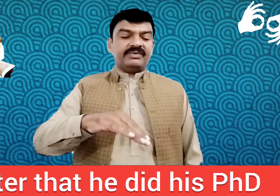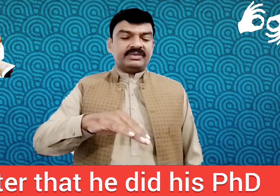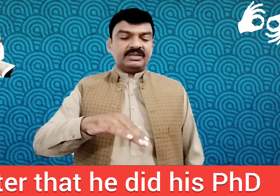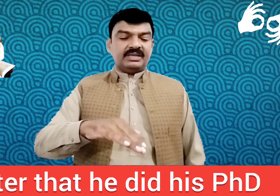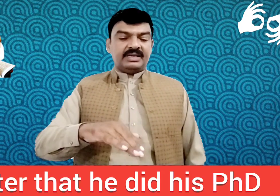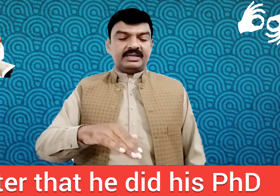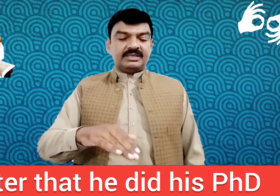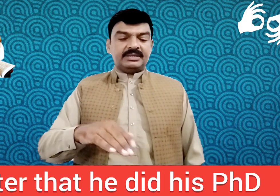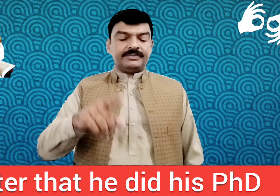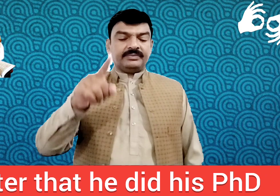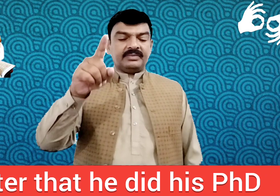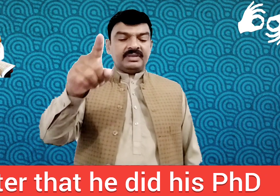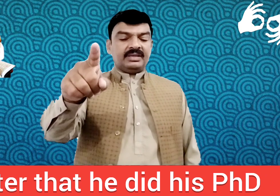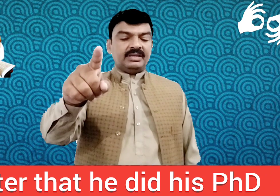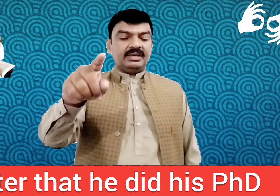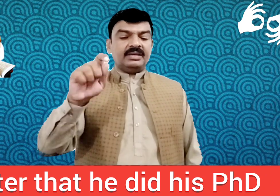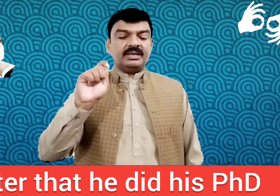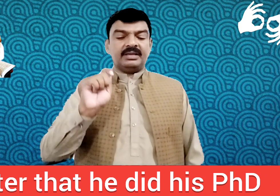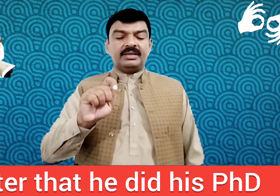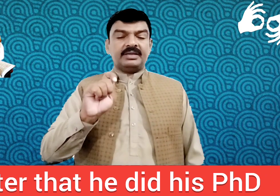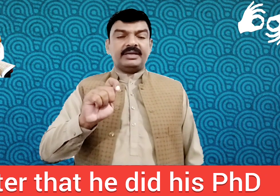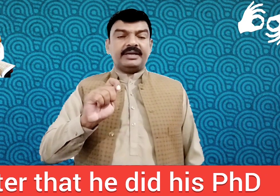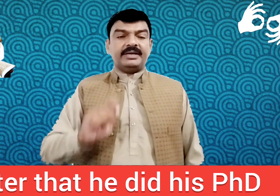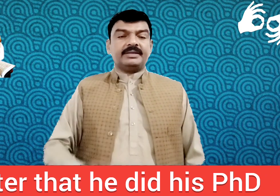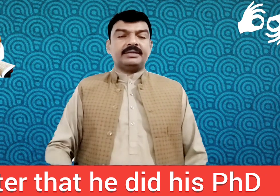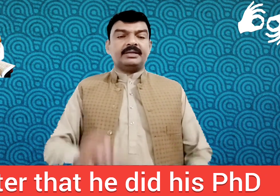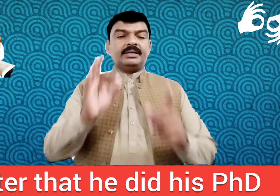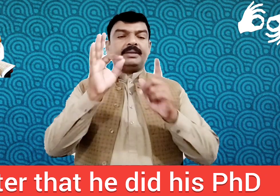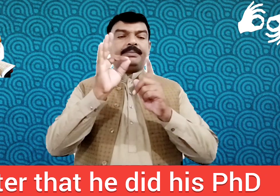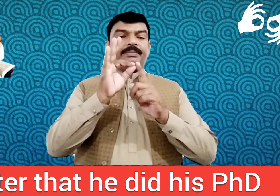After that, he did